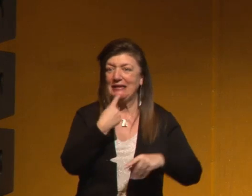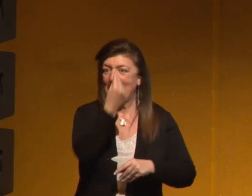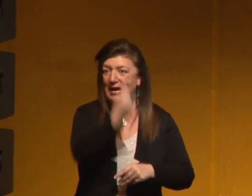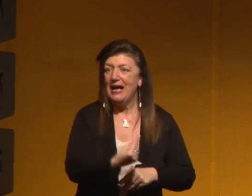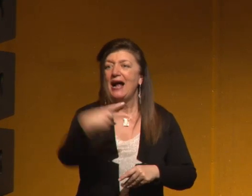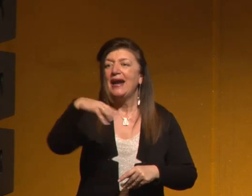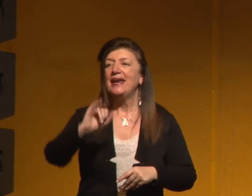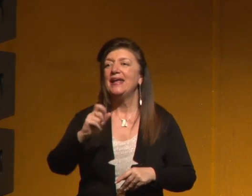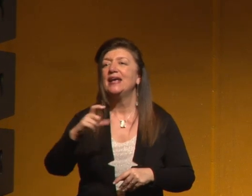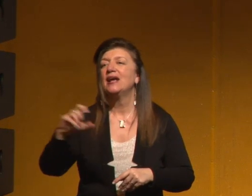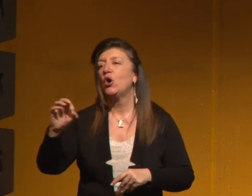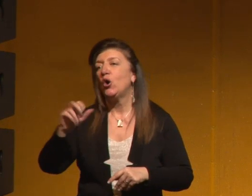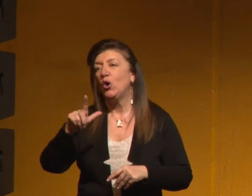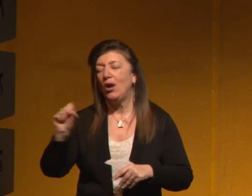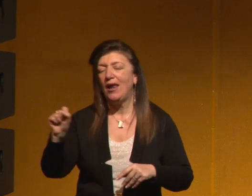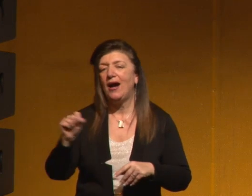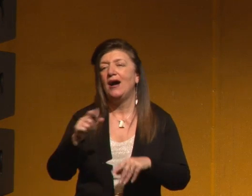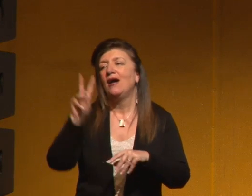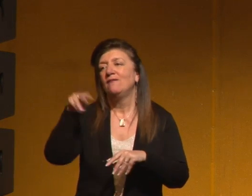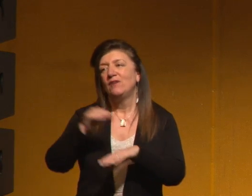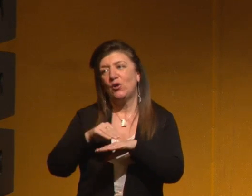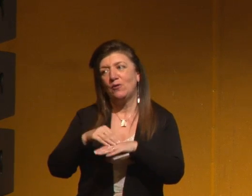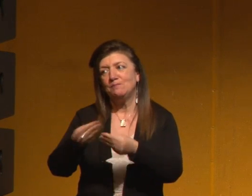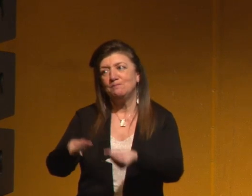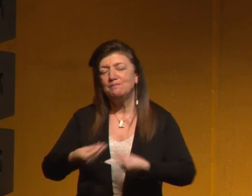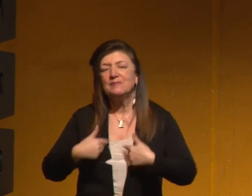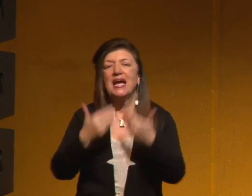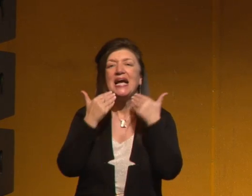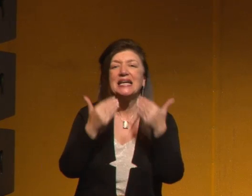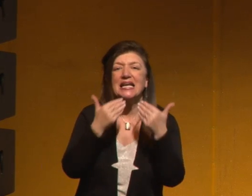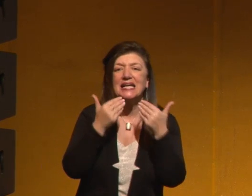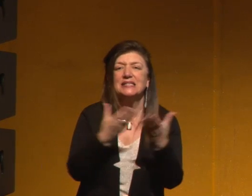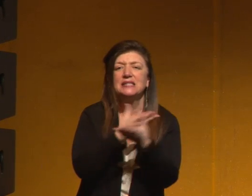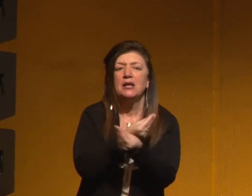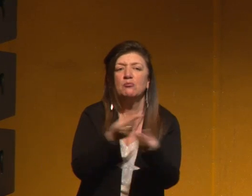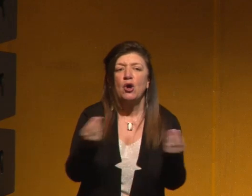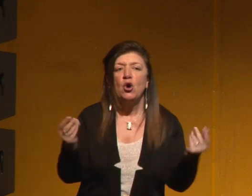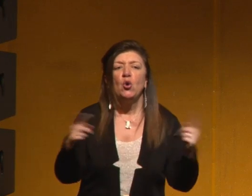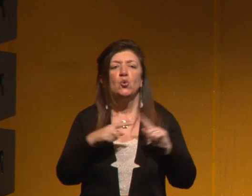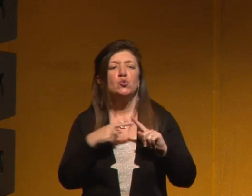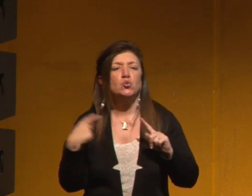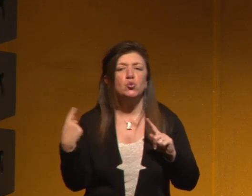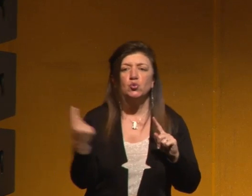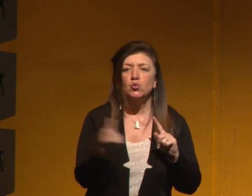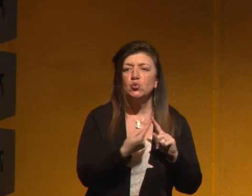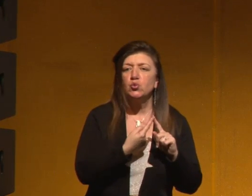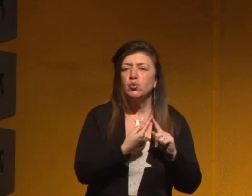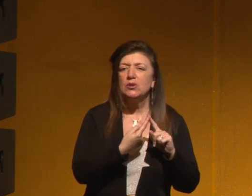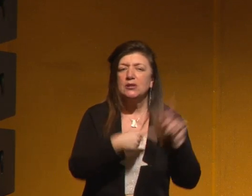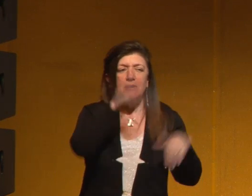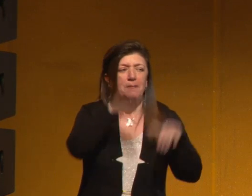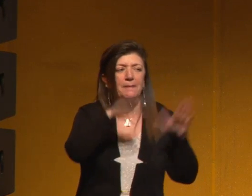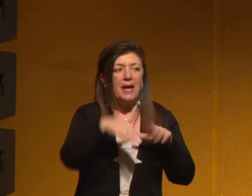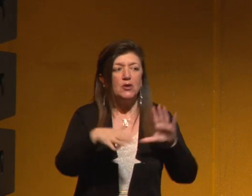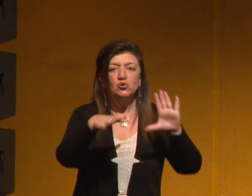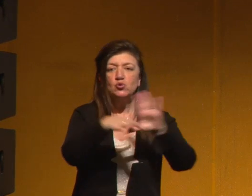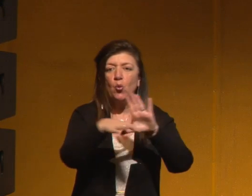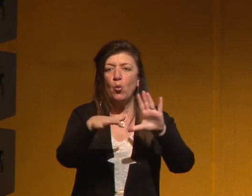ringraziare davvero tutti tutti coloro di una squadra larghissima che ha saputo accogliere